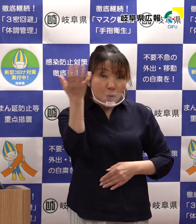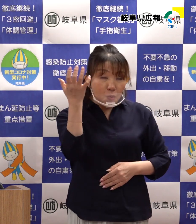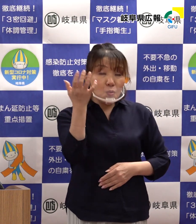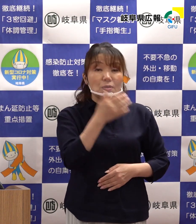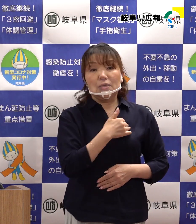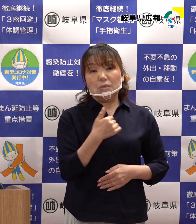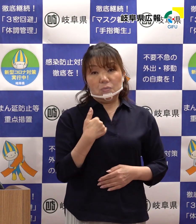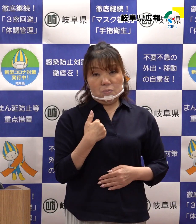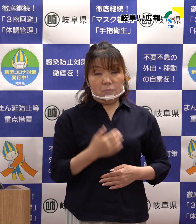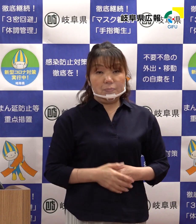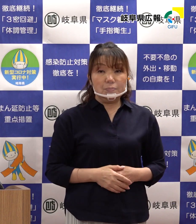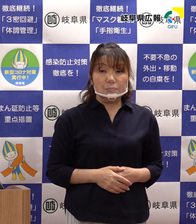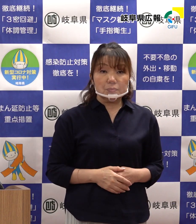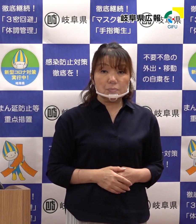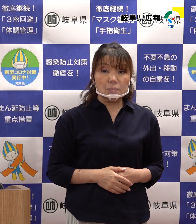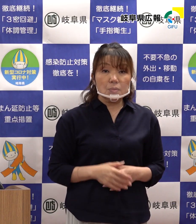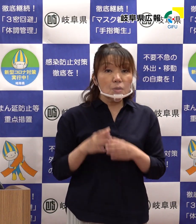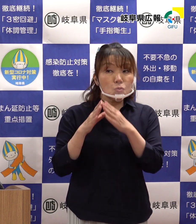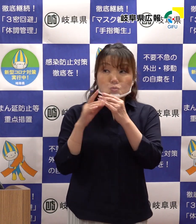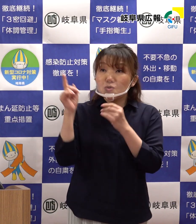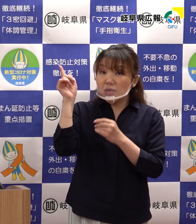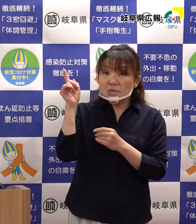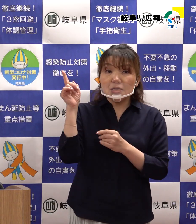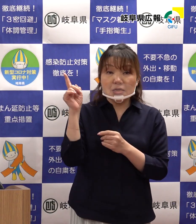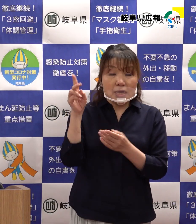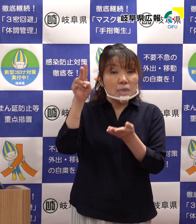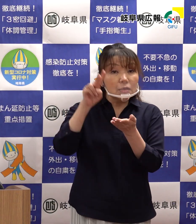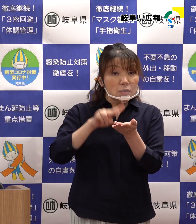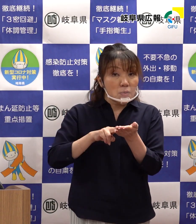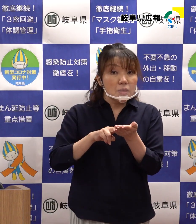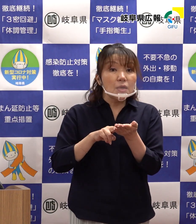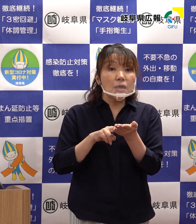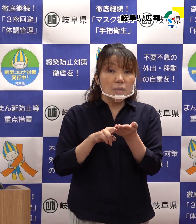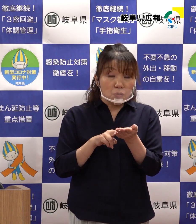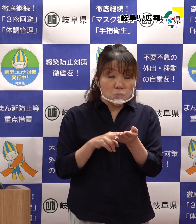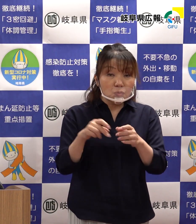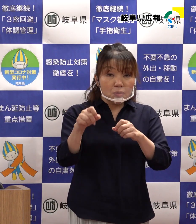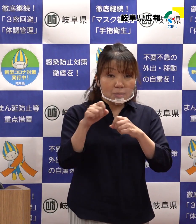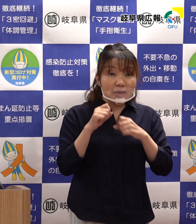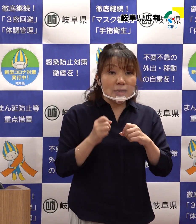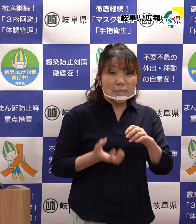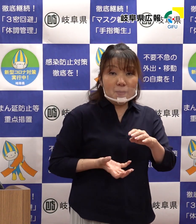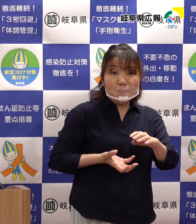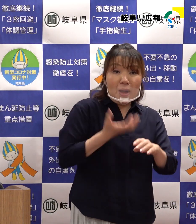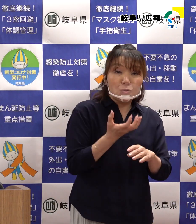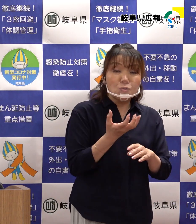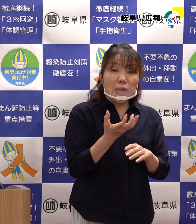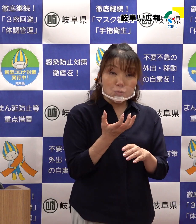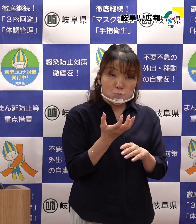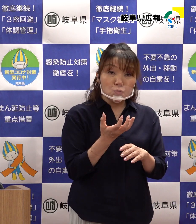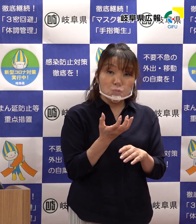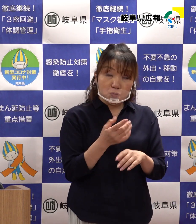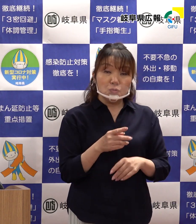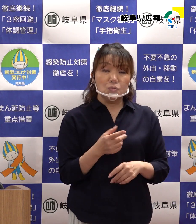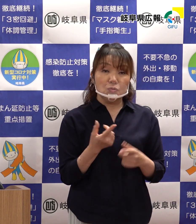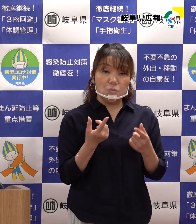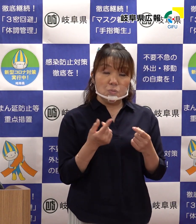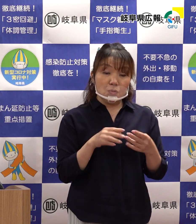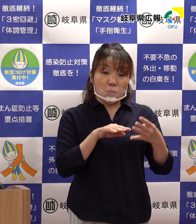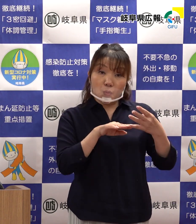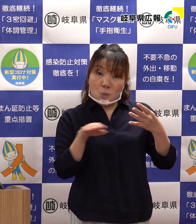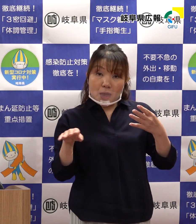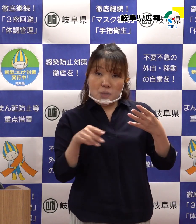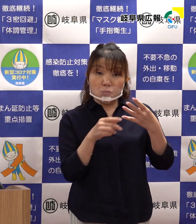ので、国が言うところの感染爆発段階といいますか、フェーズ4